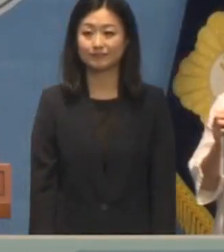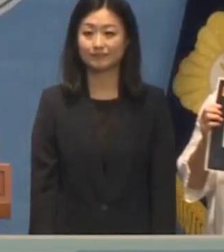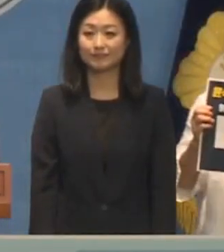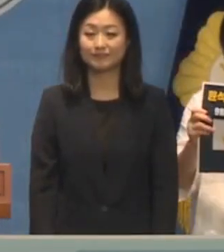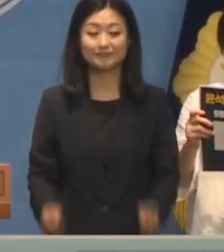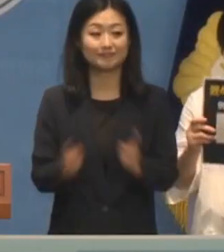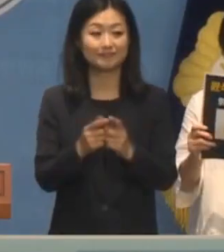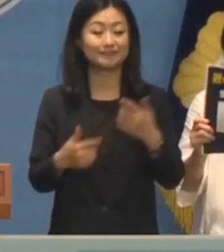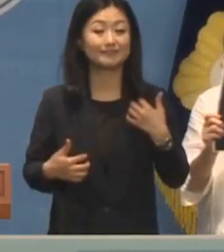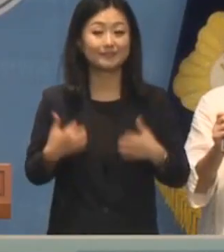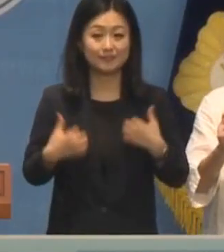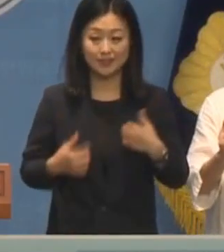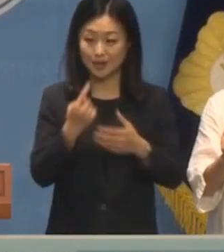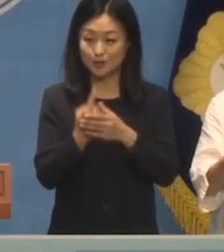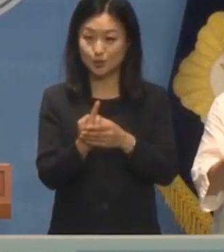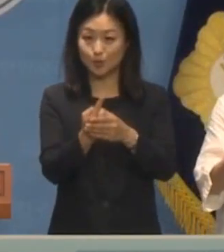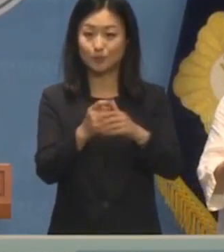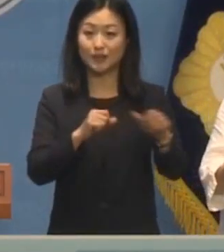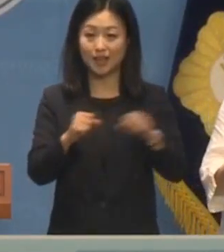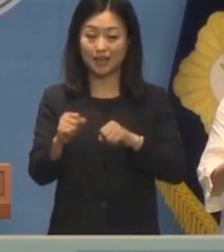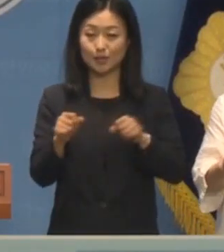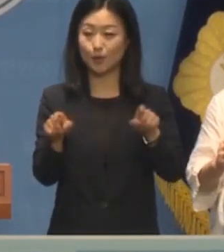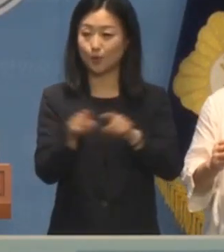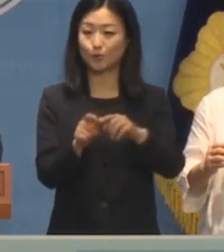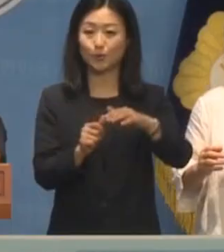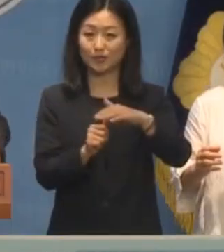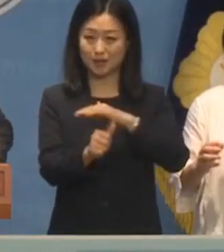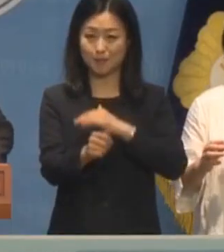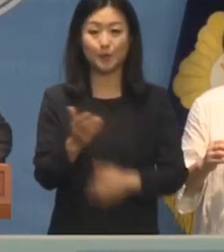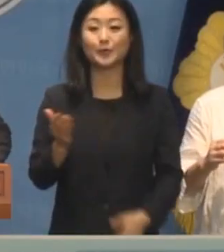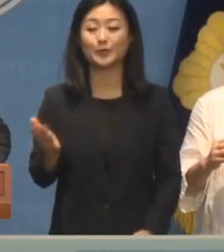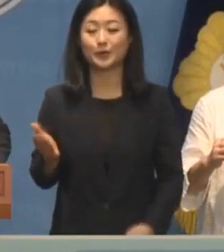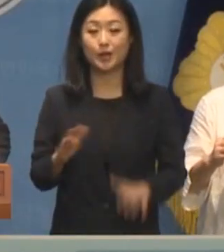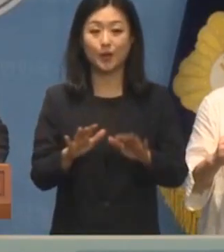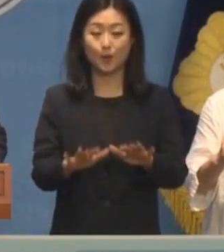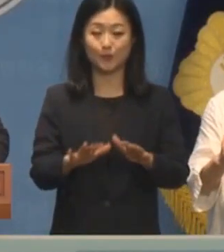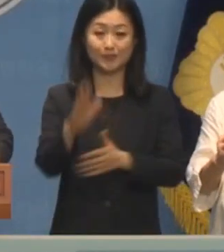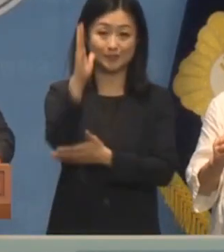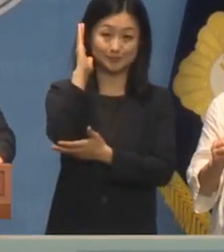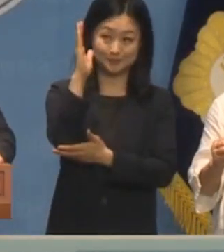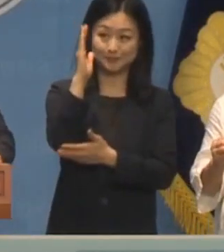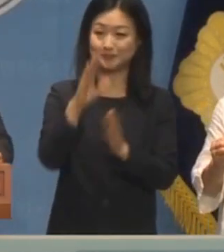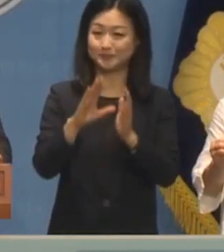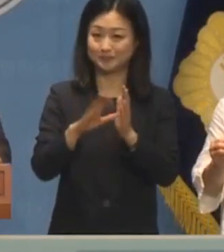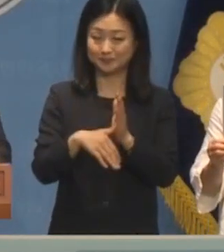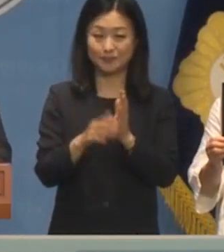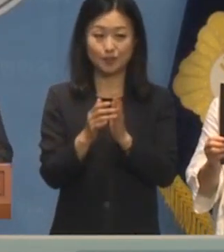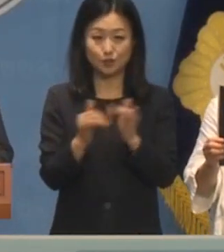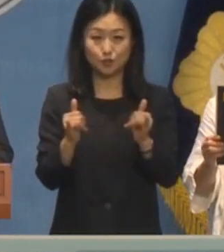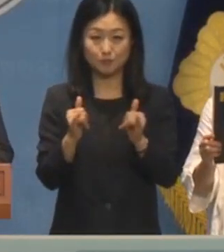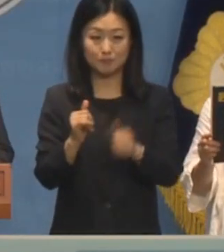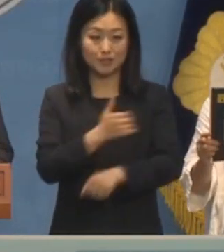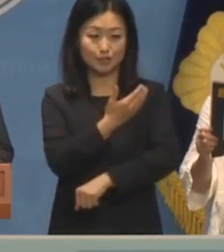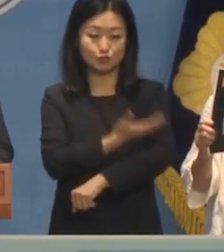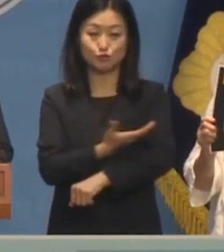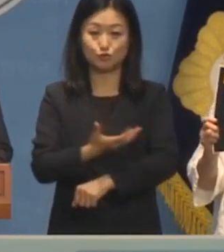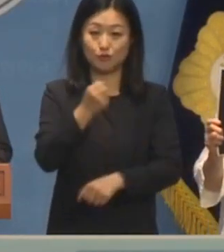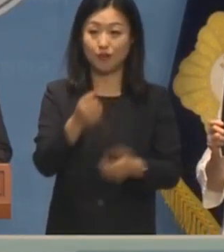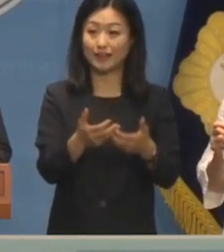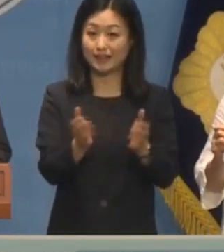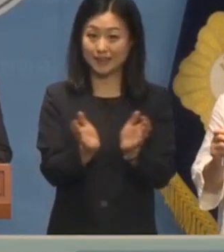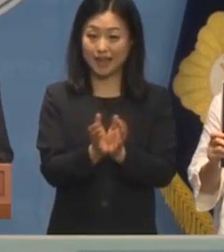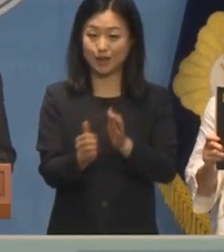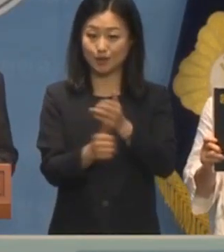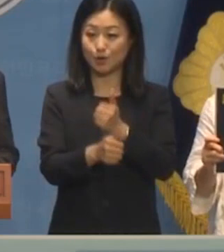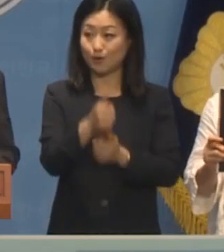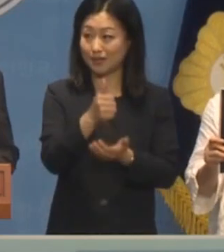네, 반갑습니다. 촛불행동 공동대표 권오혁입니다. 오늘 기자회견에 추가로 국민주권당의 구산화